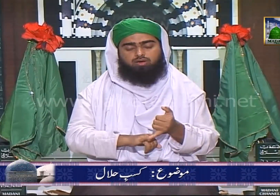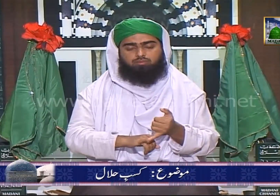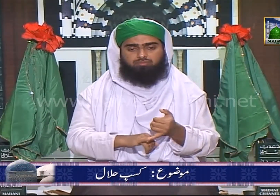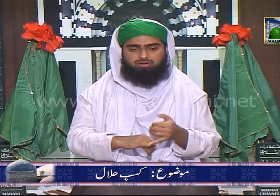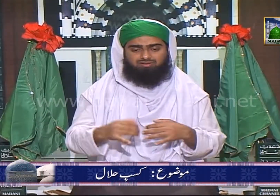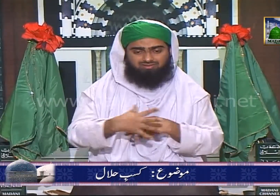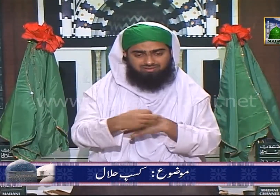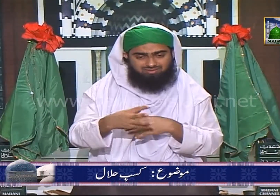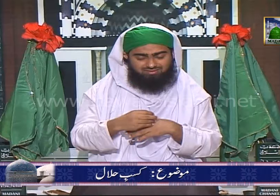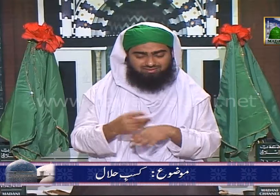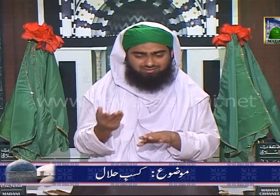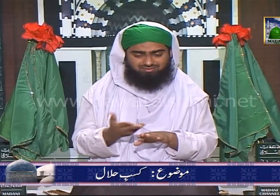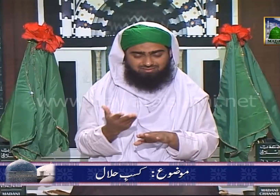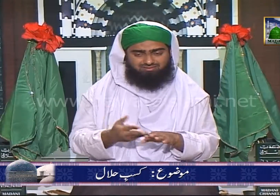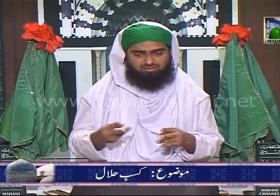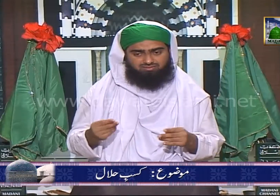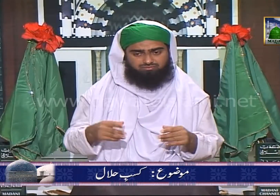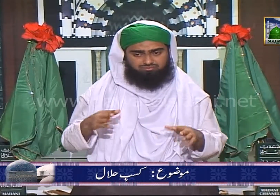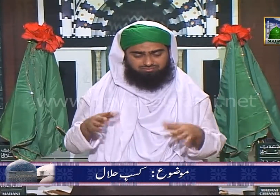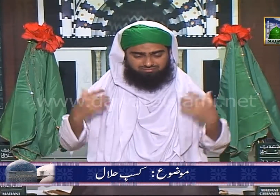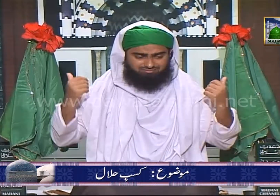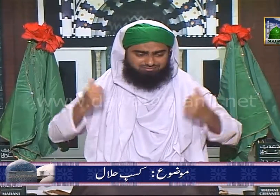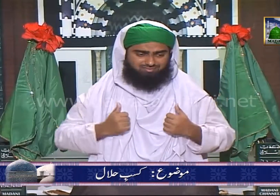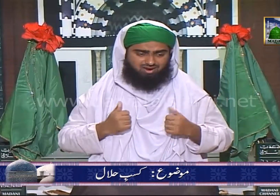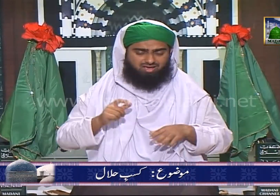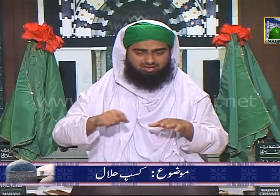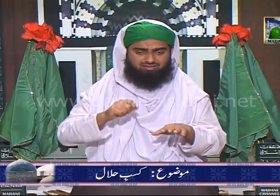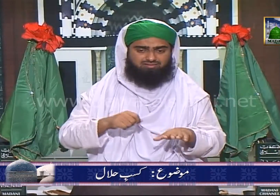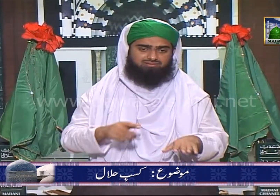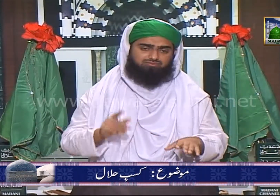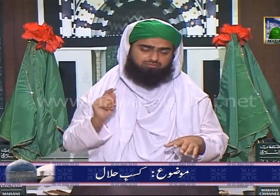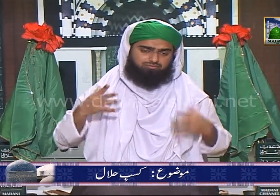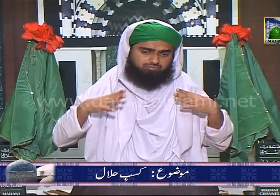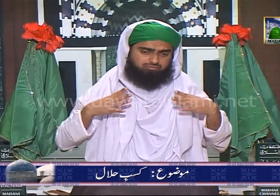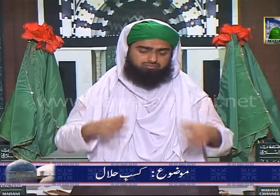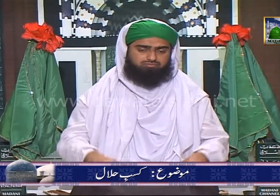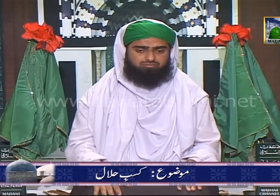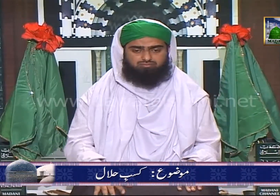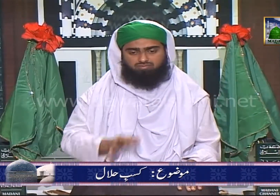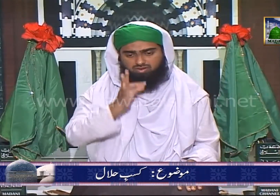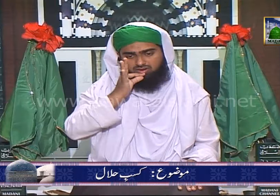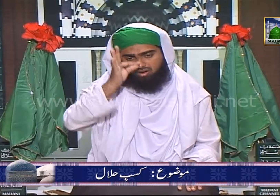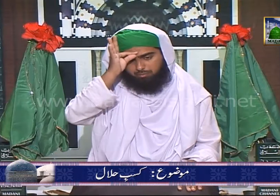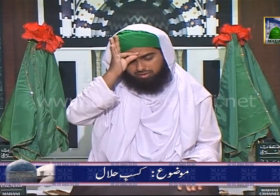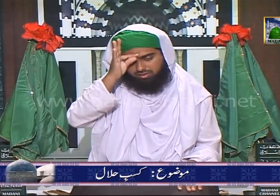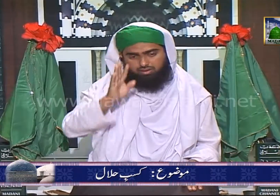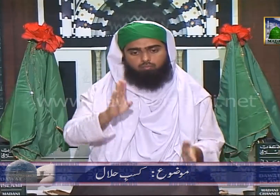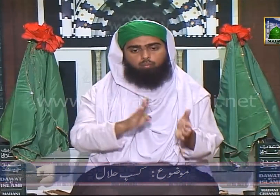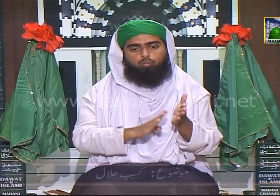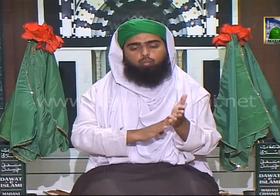سے گزارا کرتے تھے۔ موسیٰ علیہ السلام ایک عرصے تک بھیڑ بکریاں چرانے کا کام کرتے ہیں، تقریباً ہر نبی نے